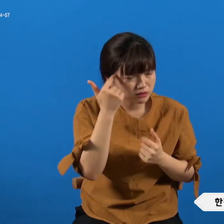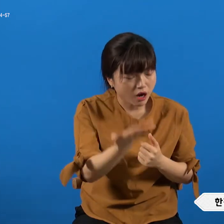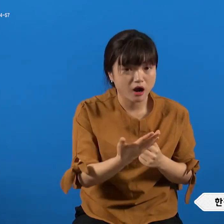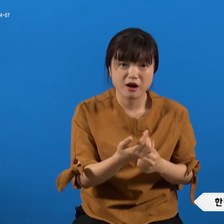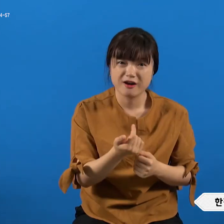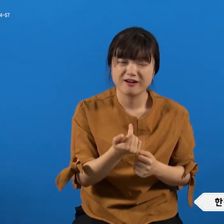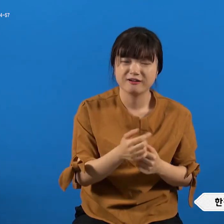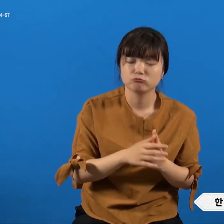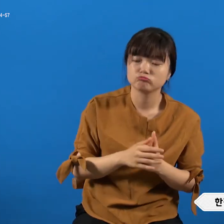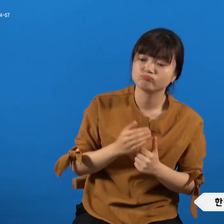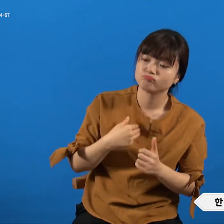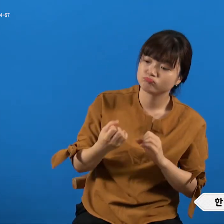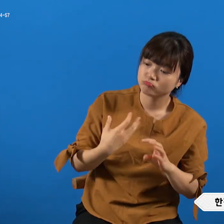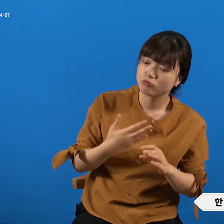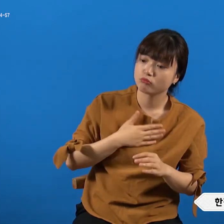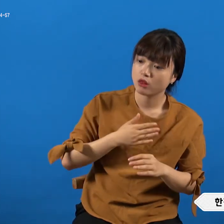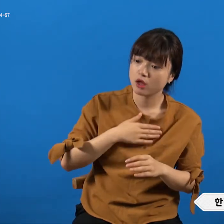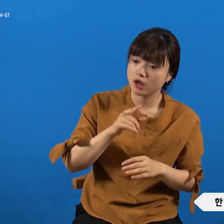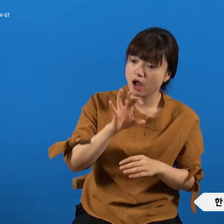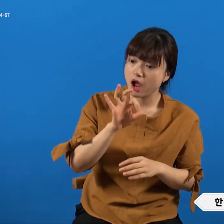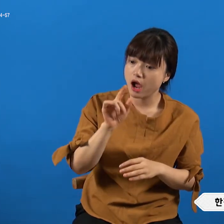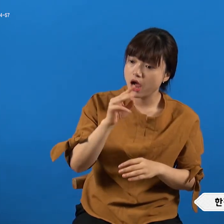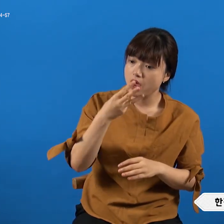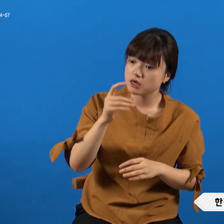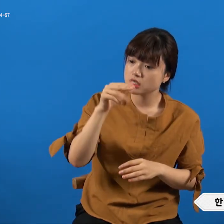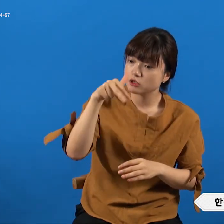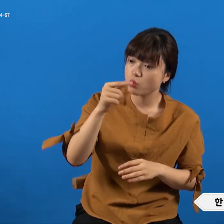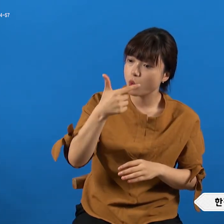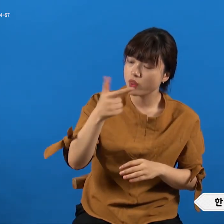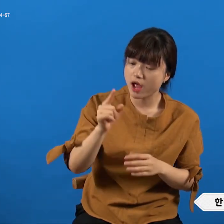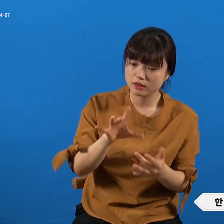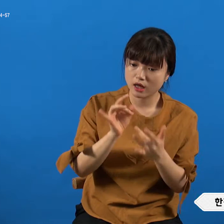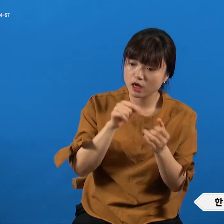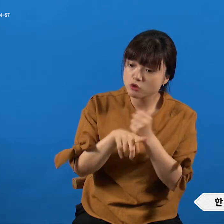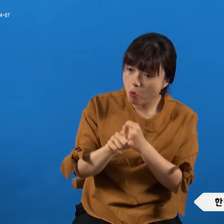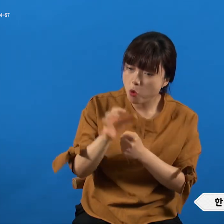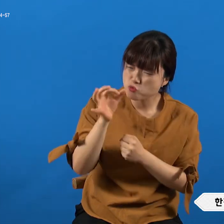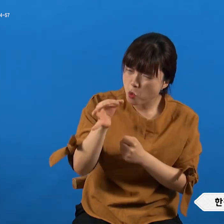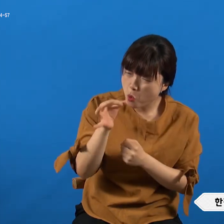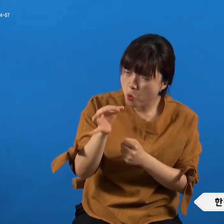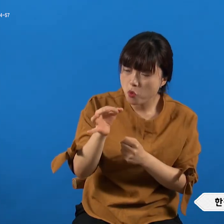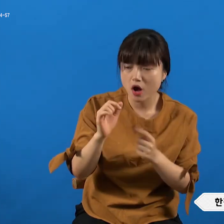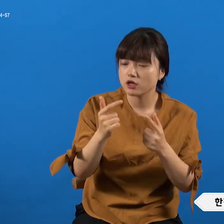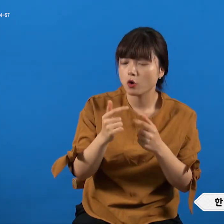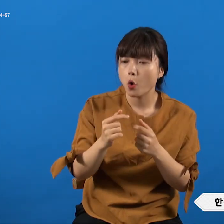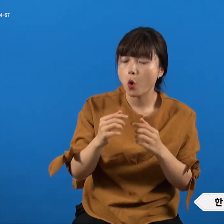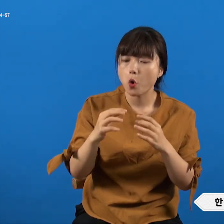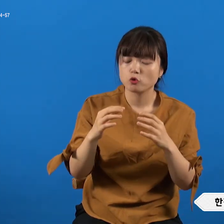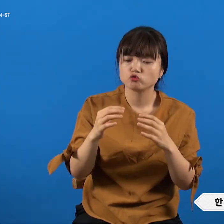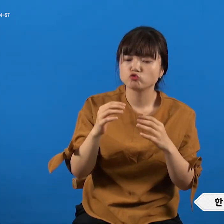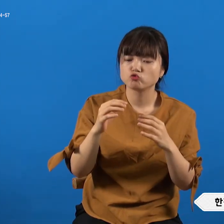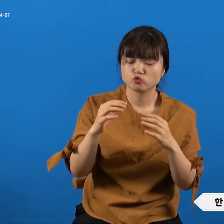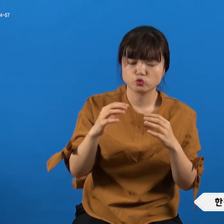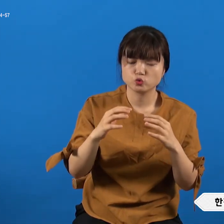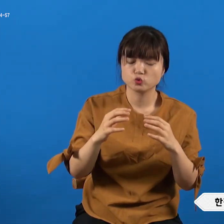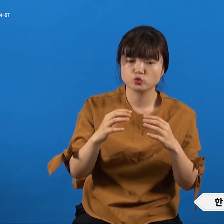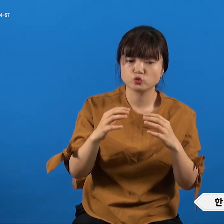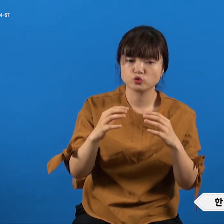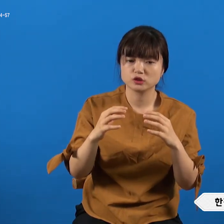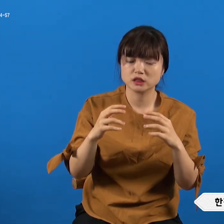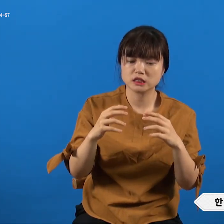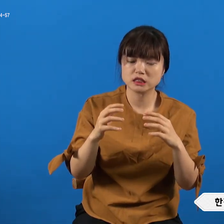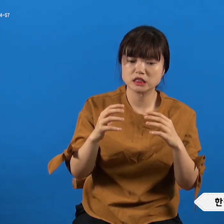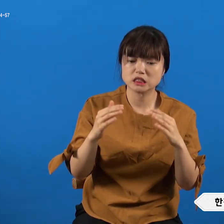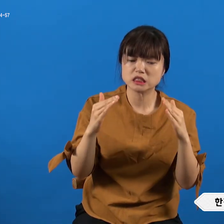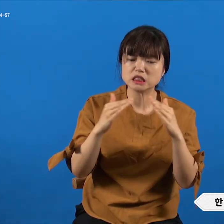이렇게 답했습니다. 제가 애리조나를 택한 유일한 이유는 돔 구장을 보유하고 있기 때문입니다.